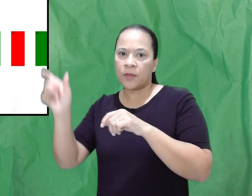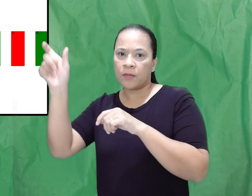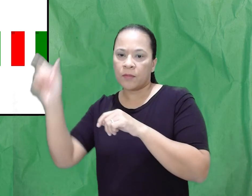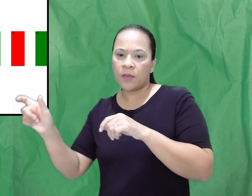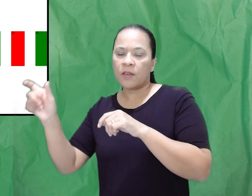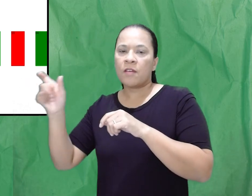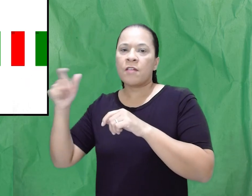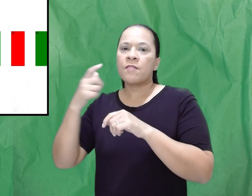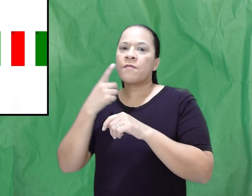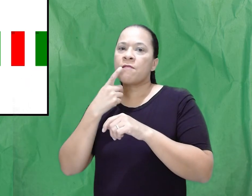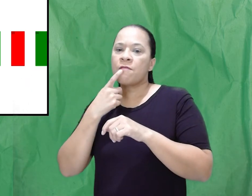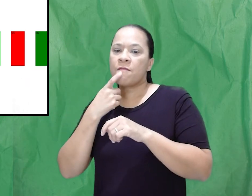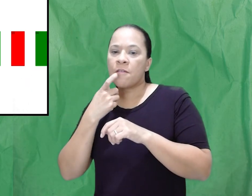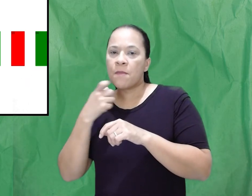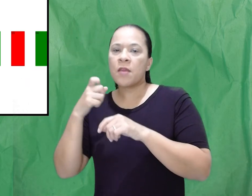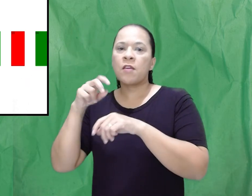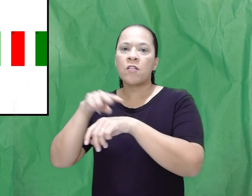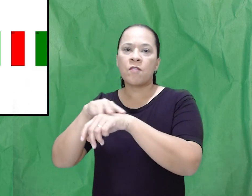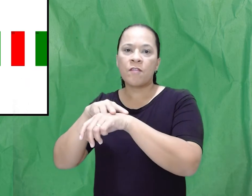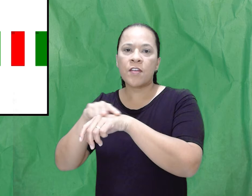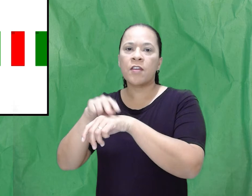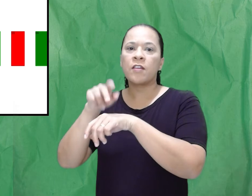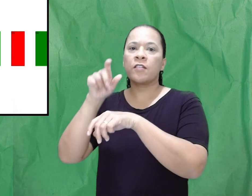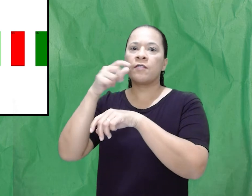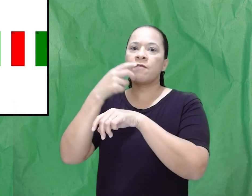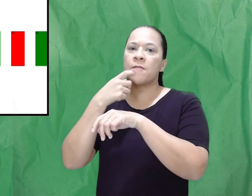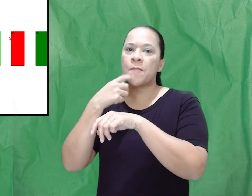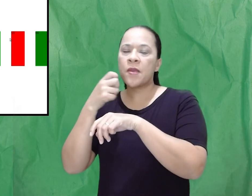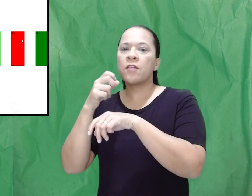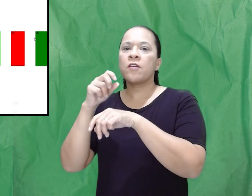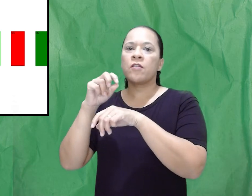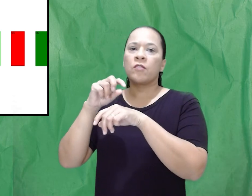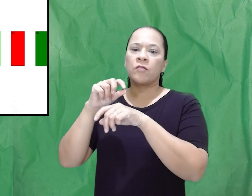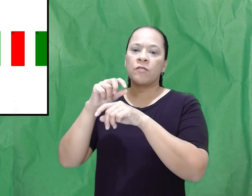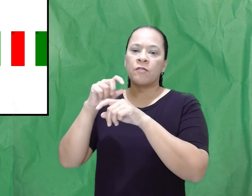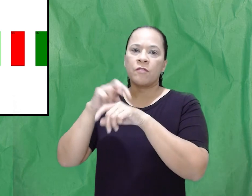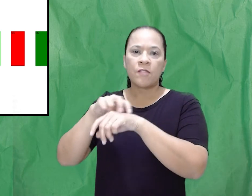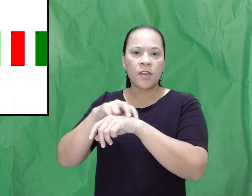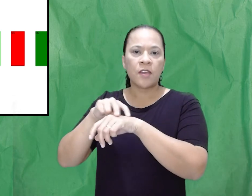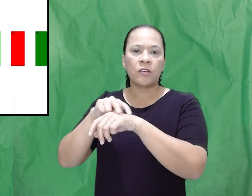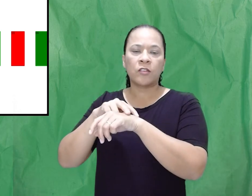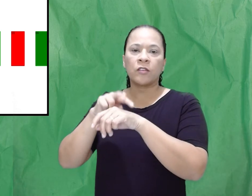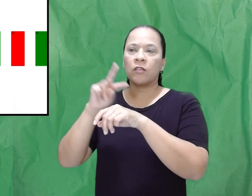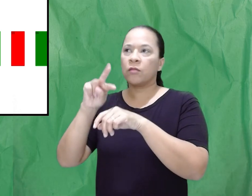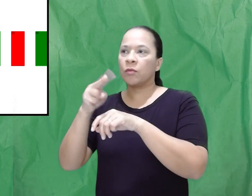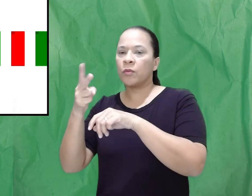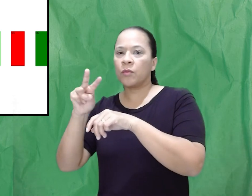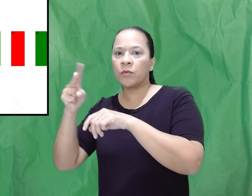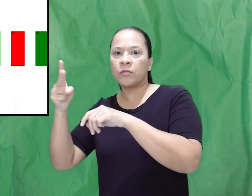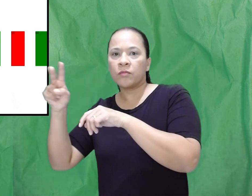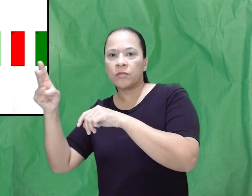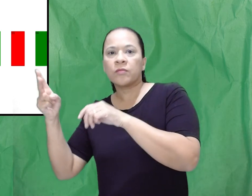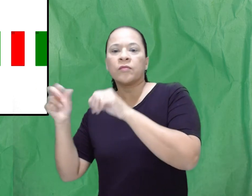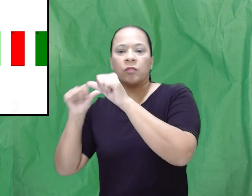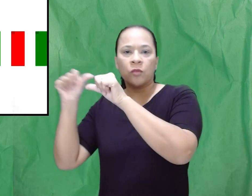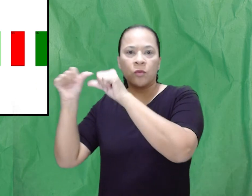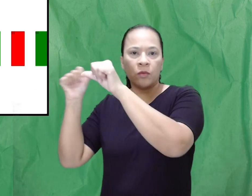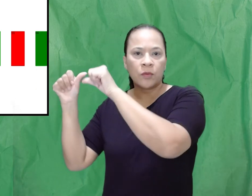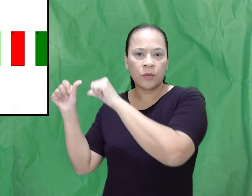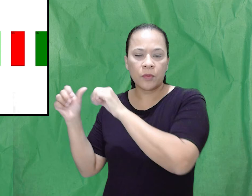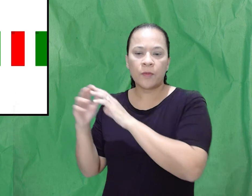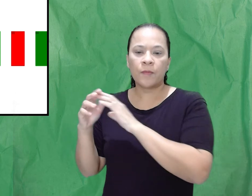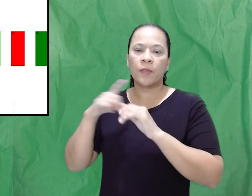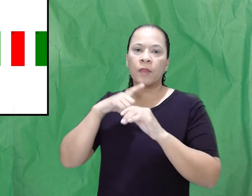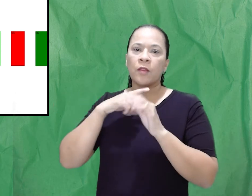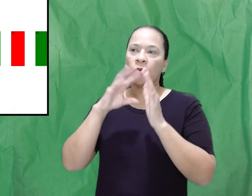E coloquei o conteúdo relativo à caixa, o número da caixa, coloquei 1, 2, 2, 3, 3. São os conteúdos. E o que é que eu tenho na